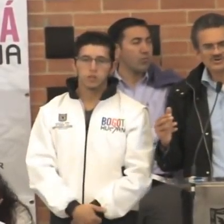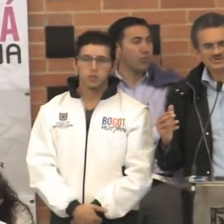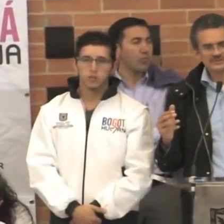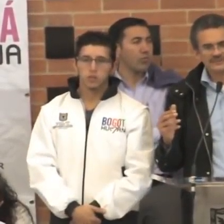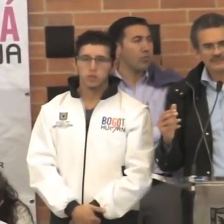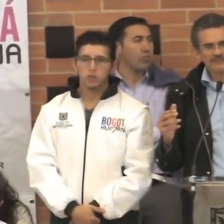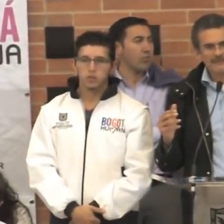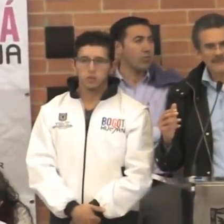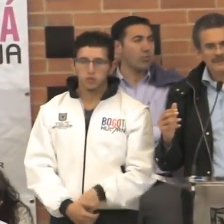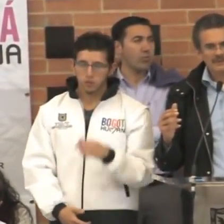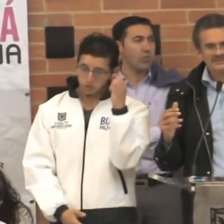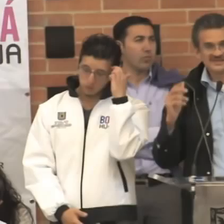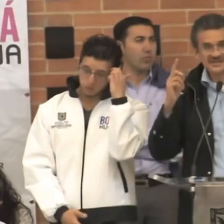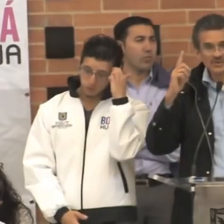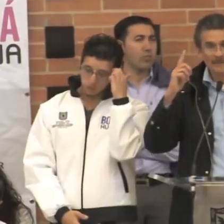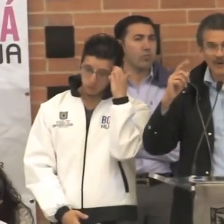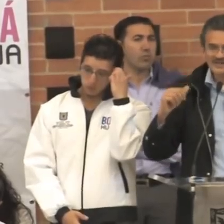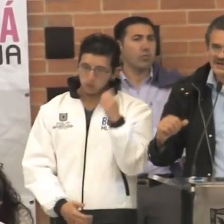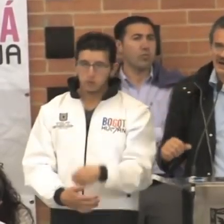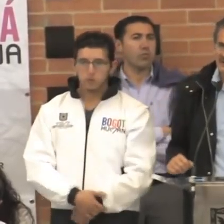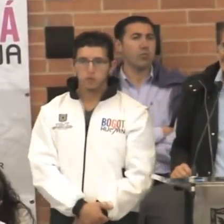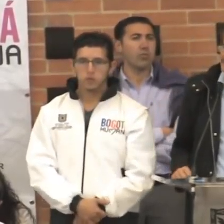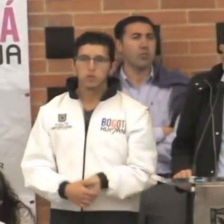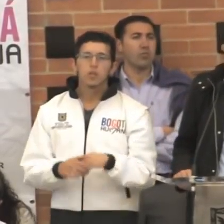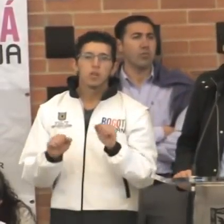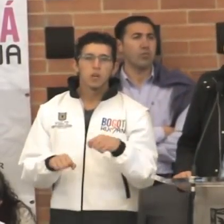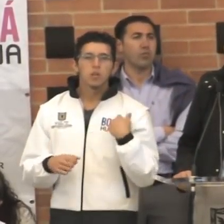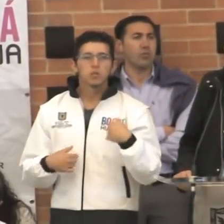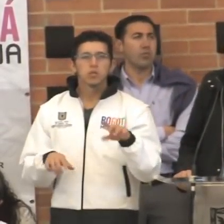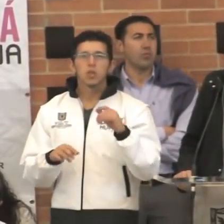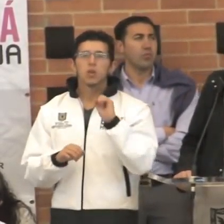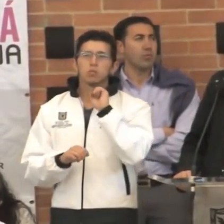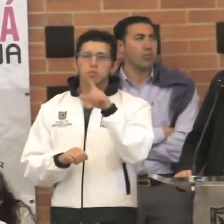y hemos decidido una política